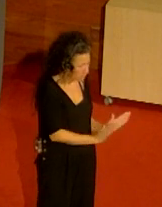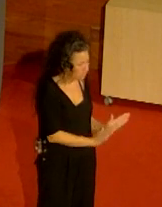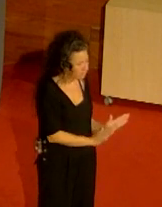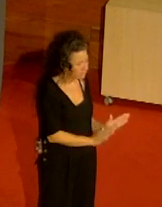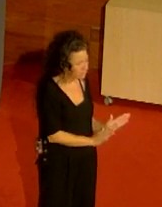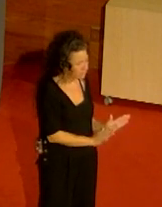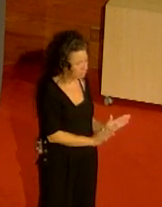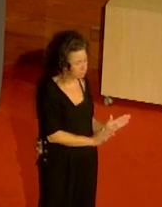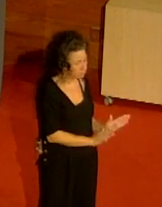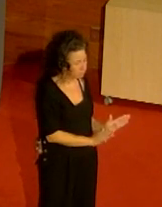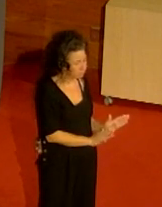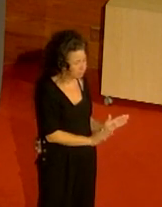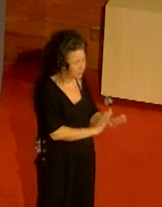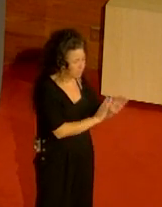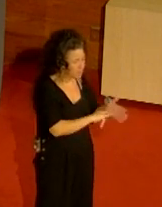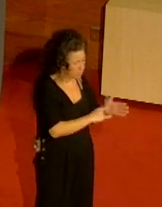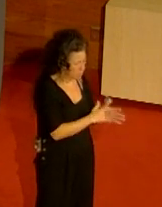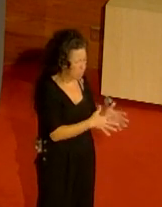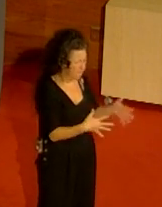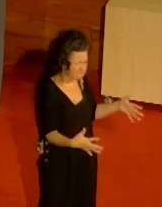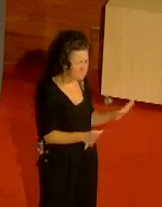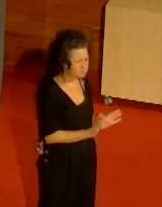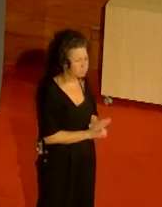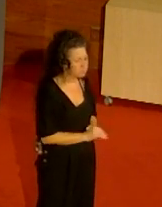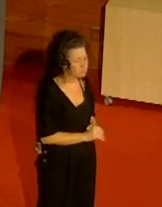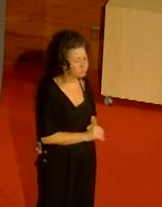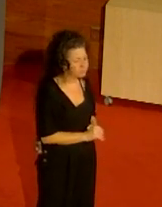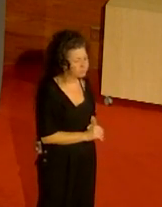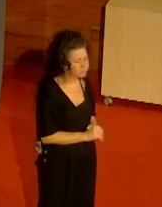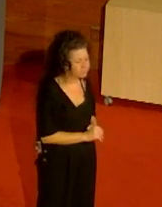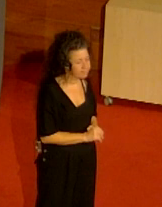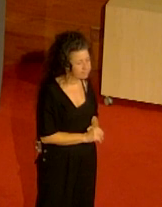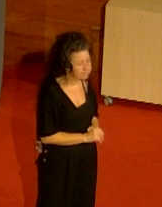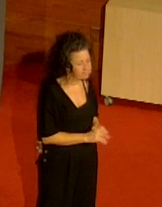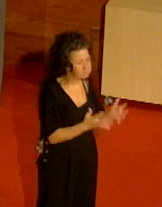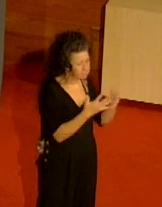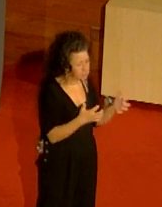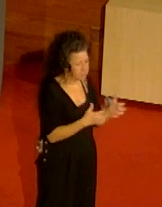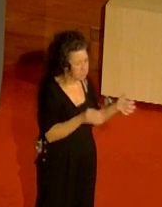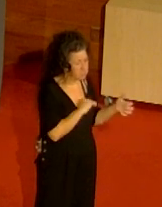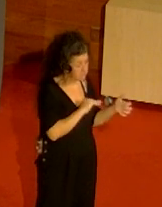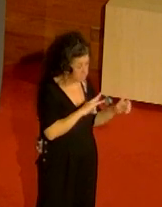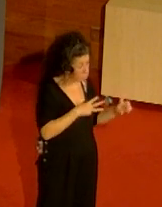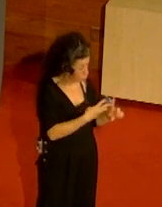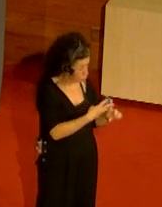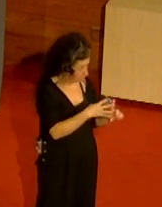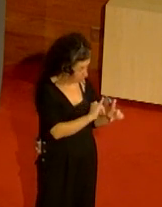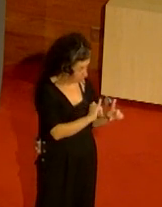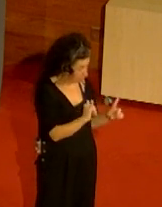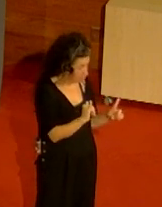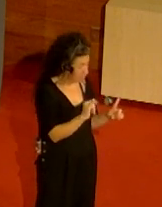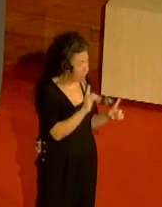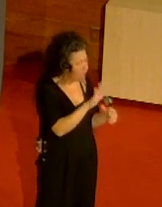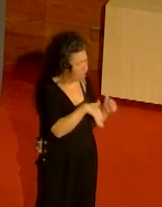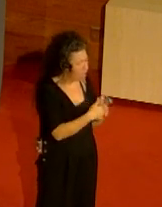hicimos un proyecto grande, además, que tiene varios reportajes que están en la web, y incluso un